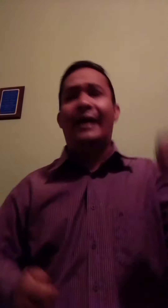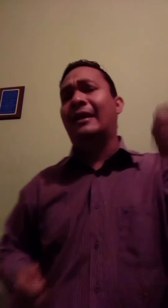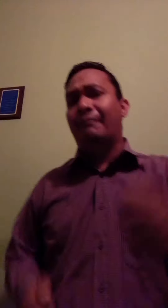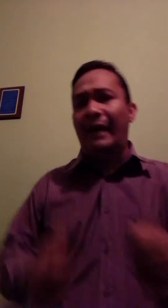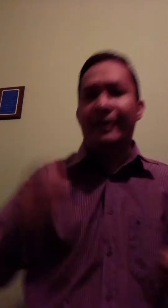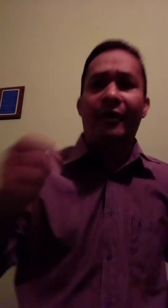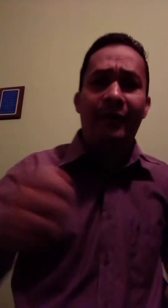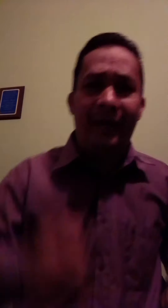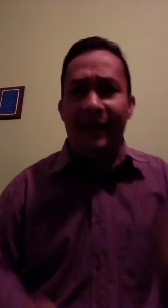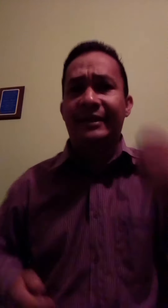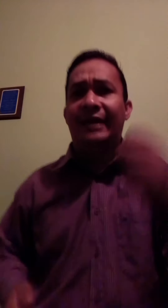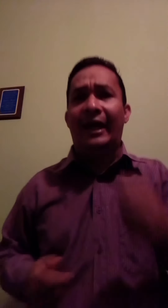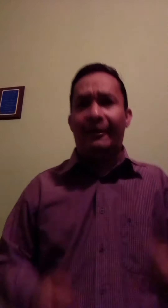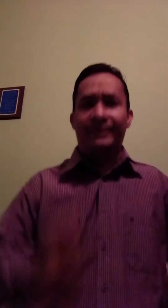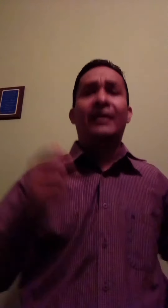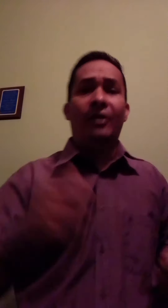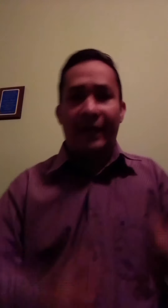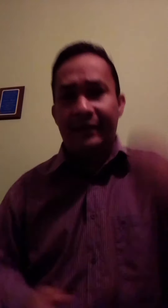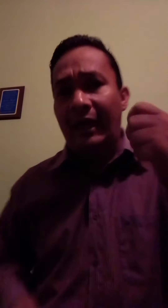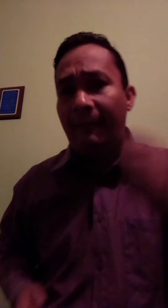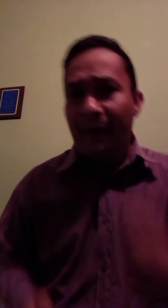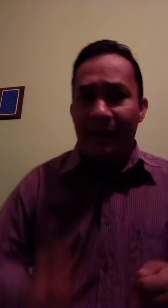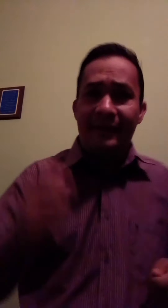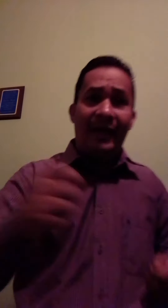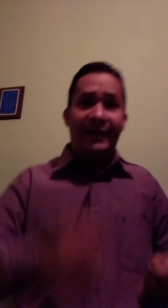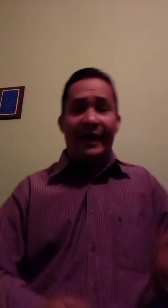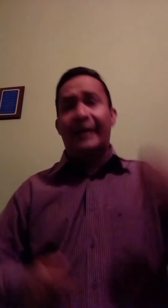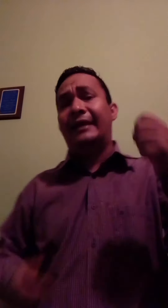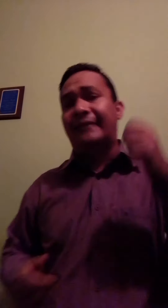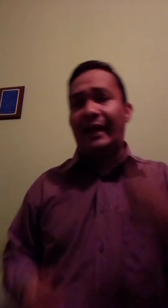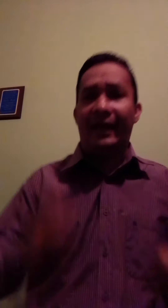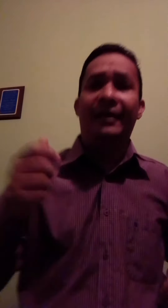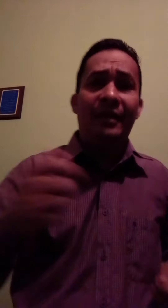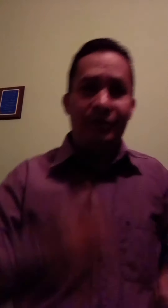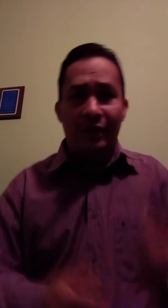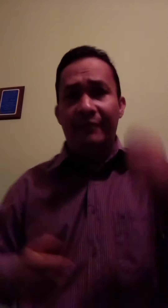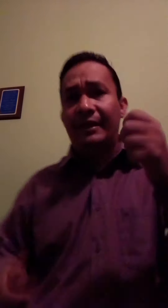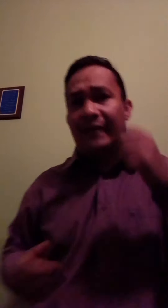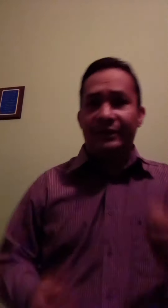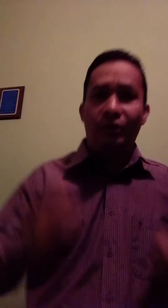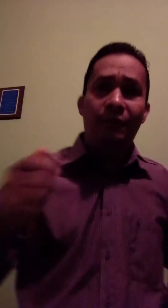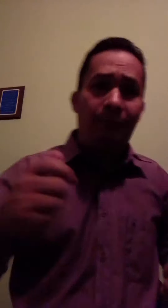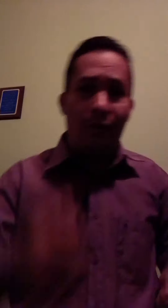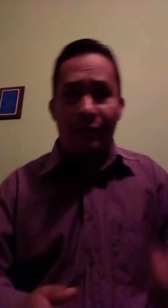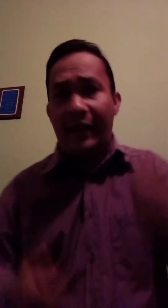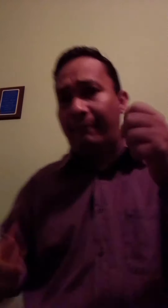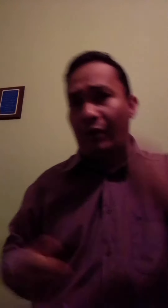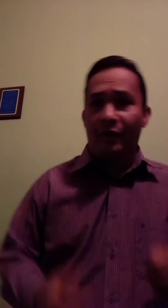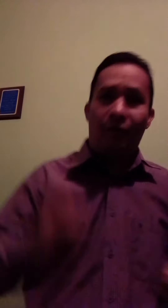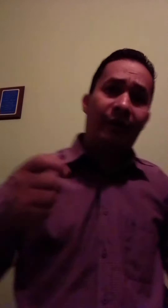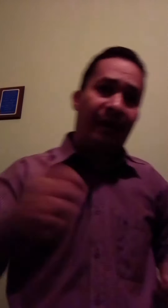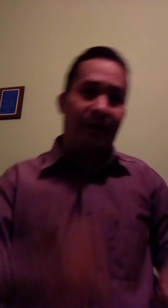Ve y conquista lo que te pertenece No limites tu poder por lo que